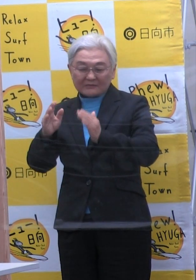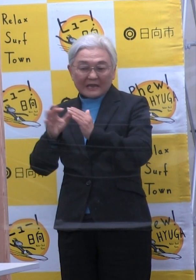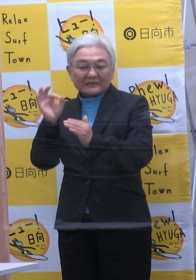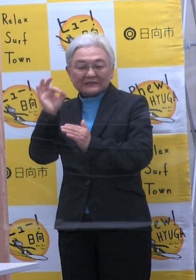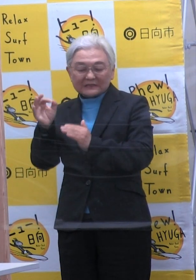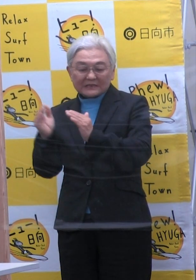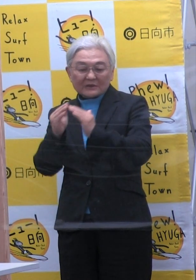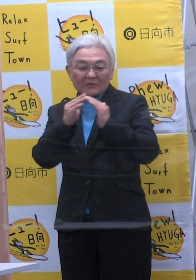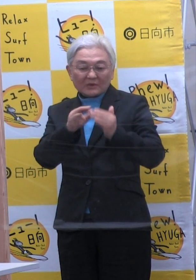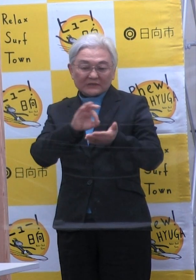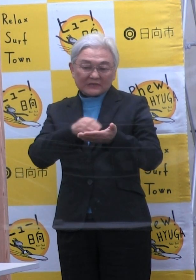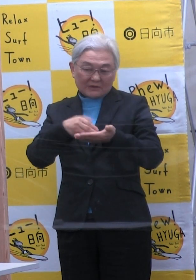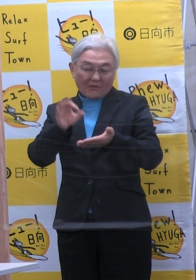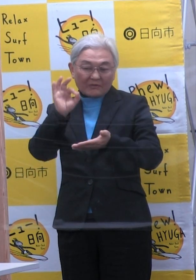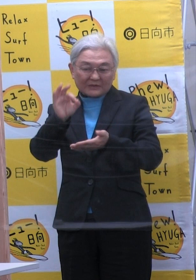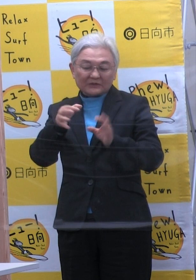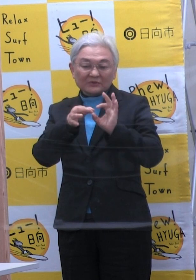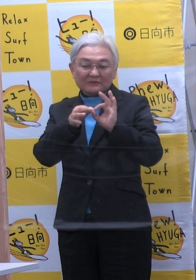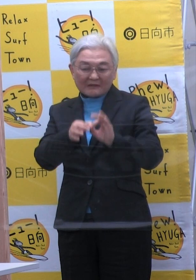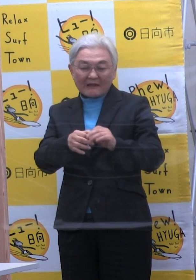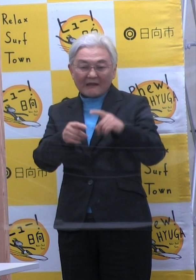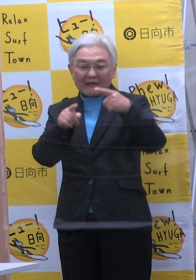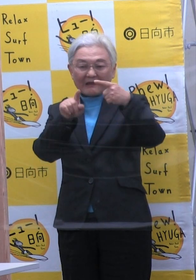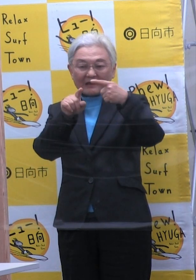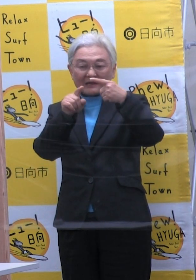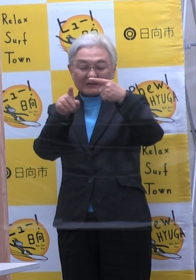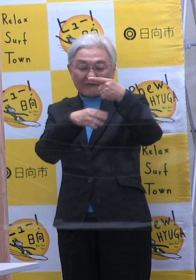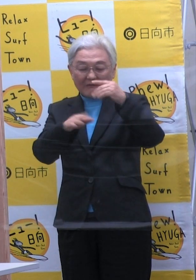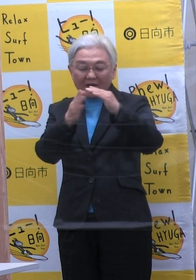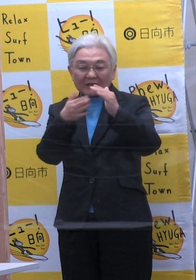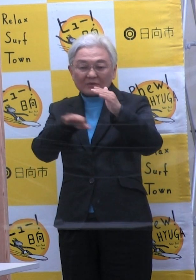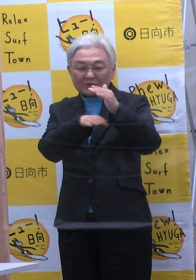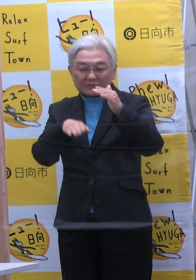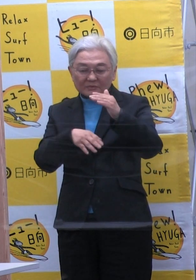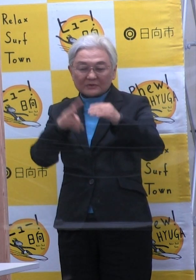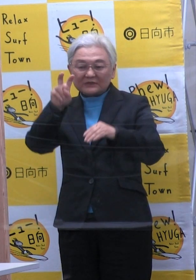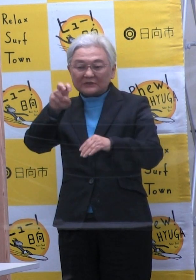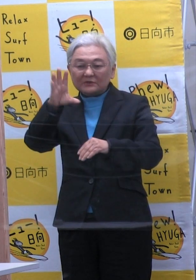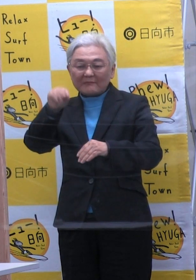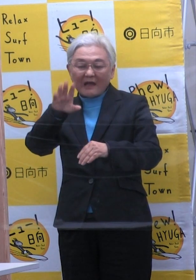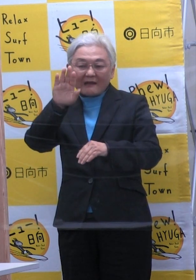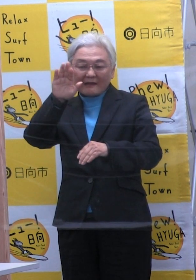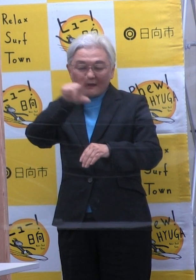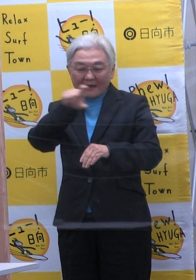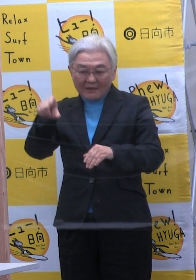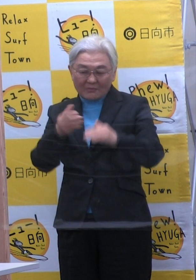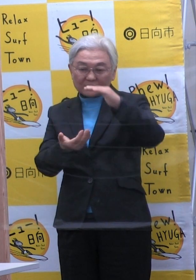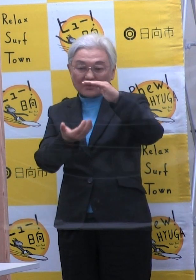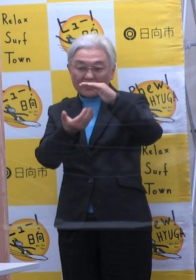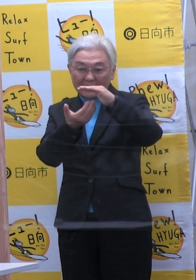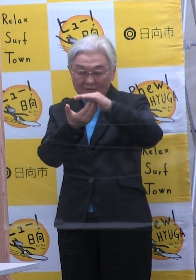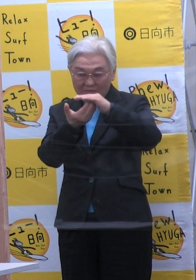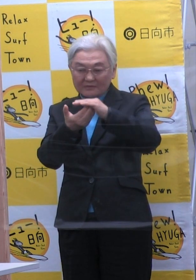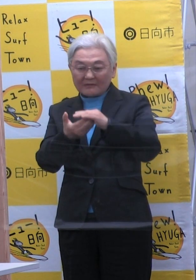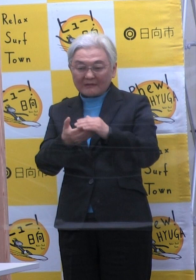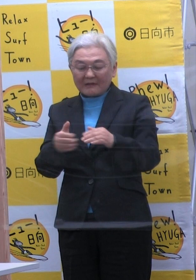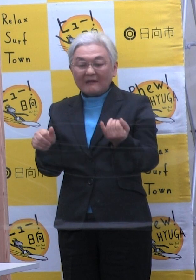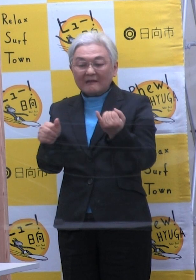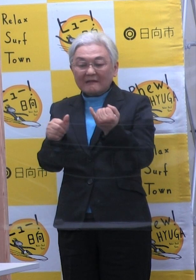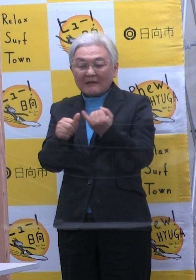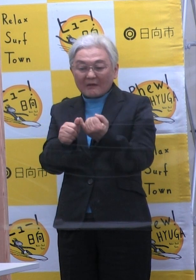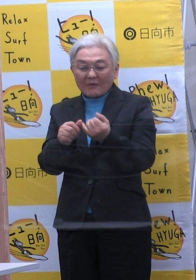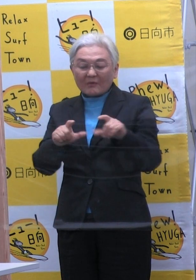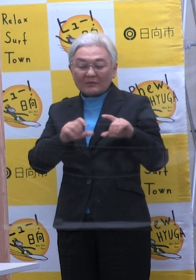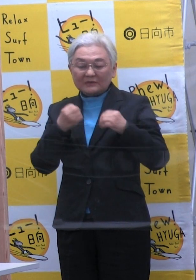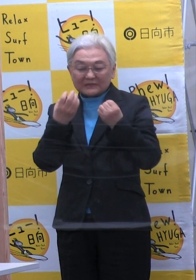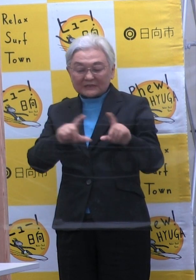引っ越し費用について1世帯あたり20万円を上限とする結婚新生